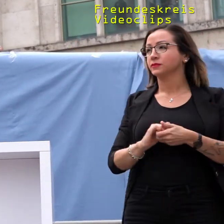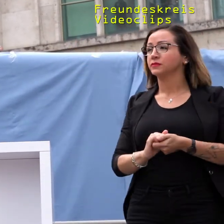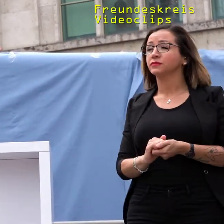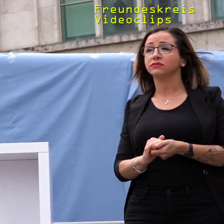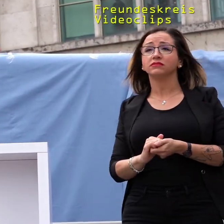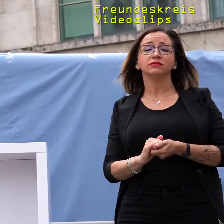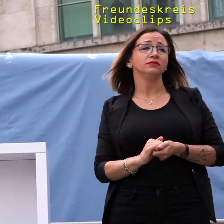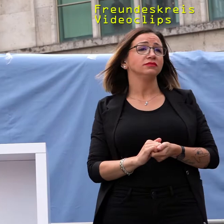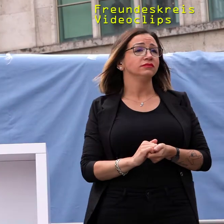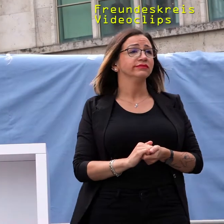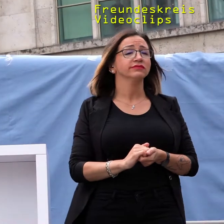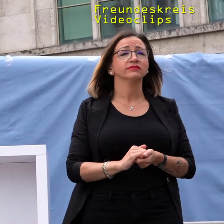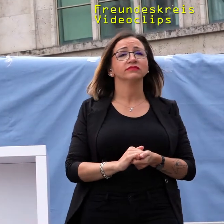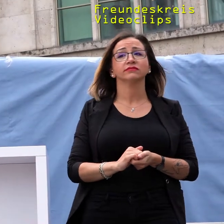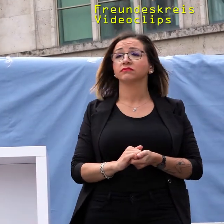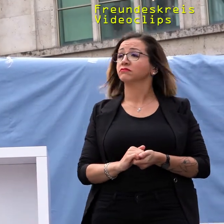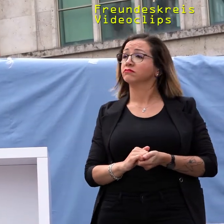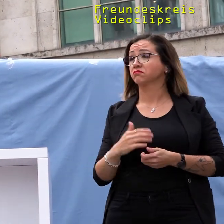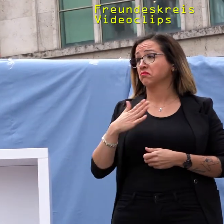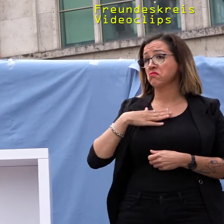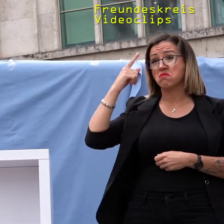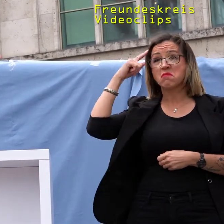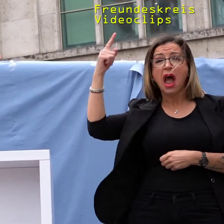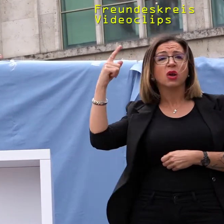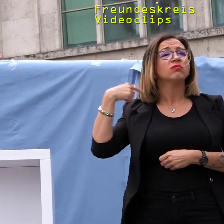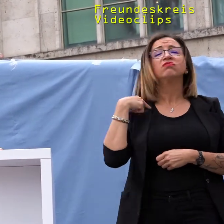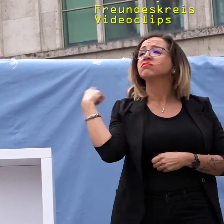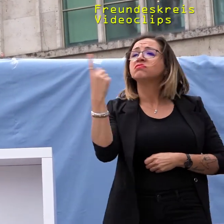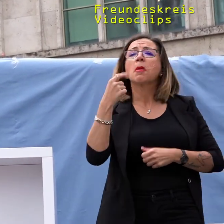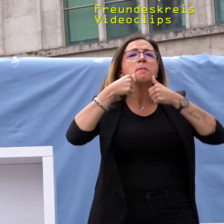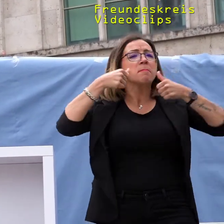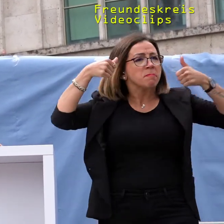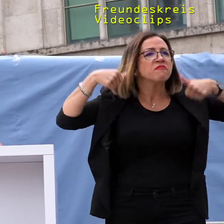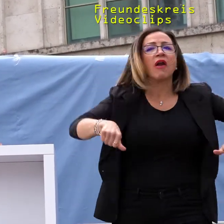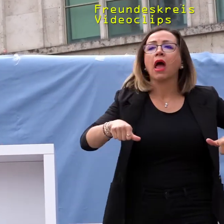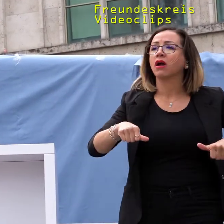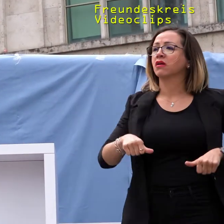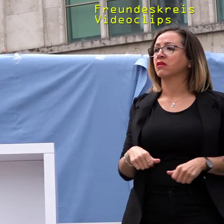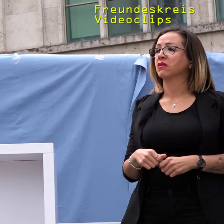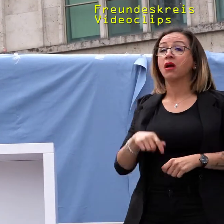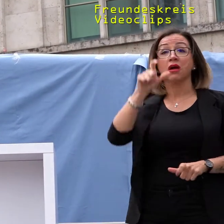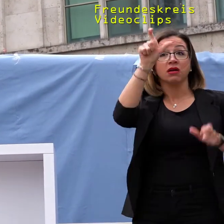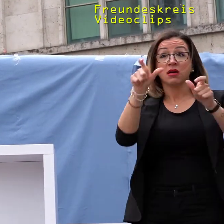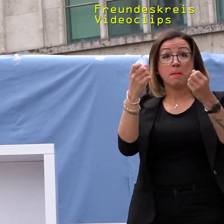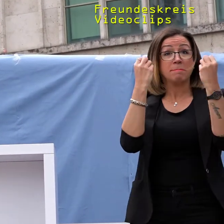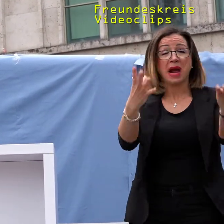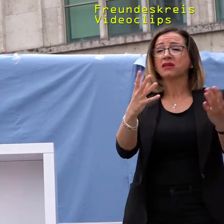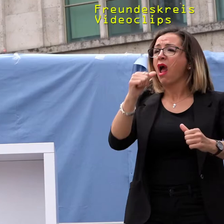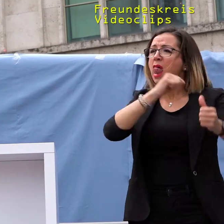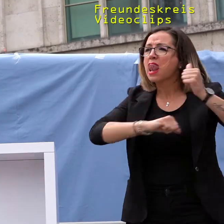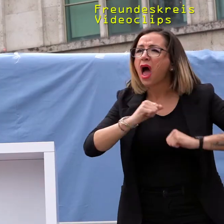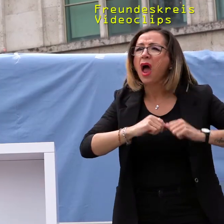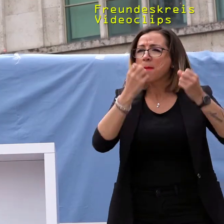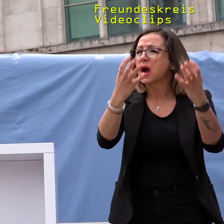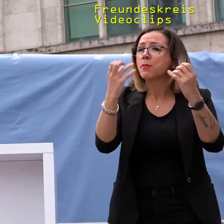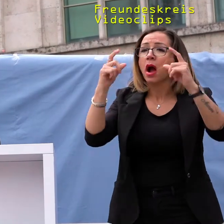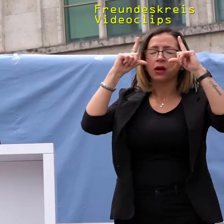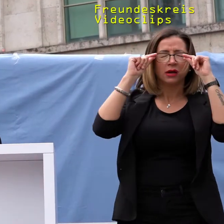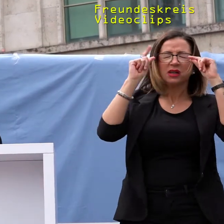Ich würde sagen, es ist vielmehr unsere Pflicht, unsere Augen nicht vor dem Unrecht und Leid unserer Mitmenschen zu verschließen. Und in der heutigen